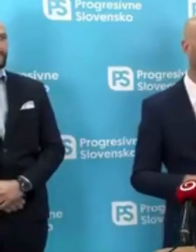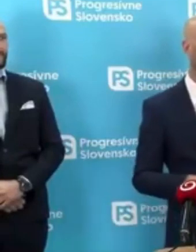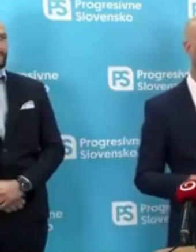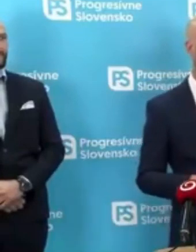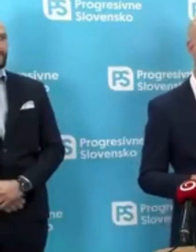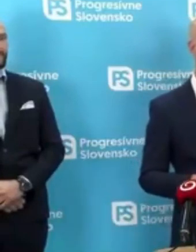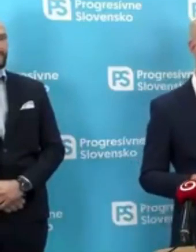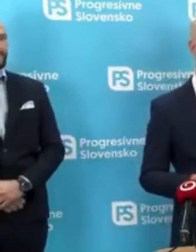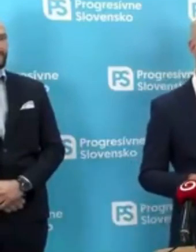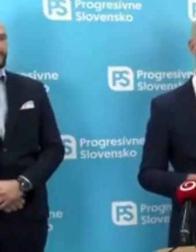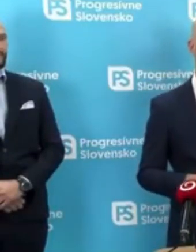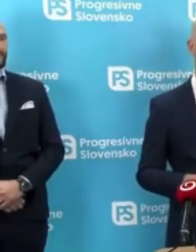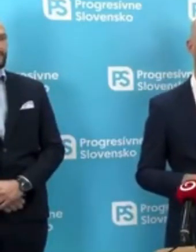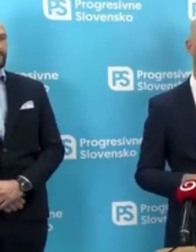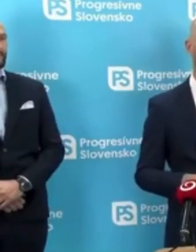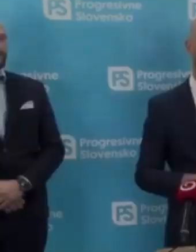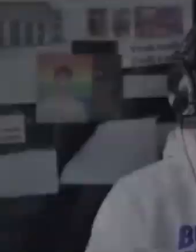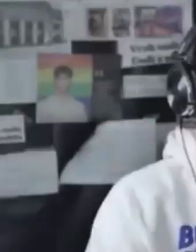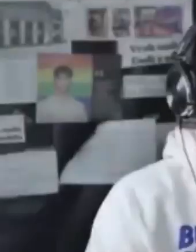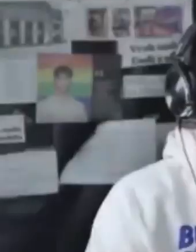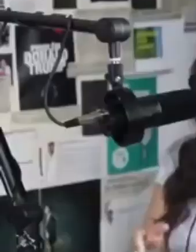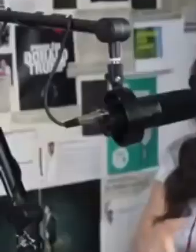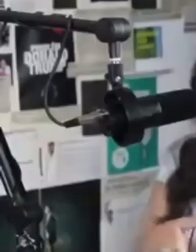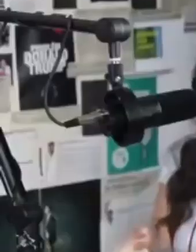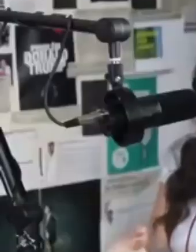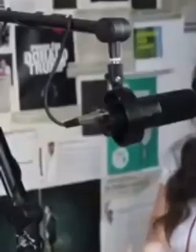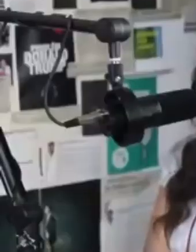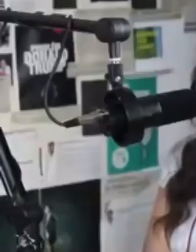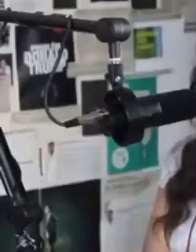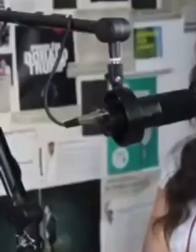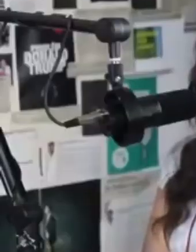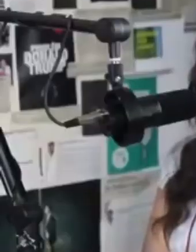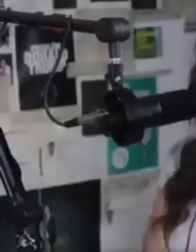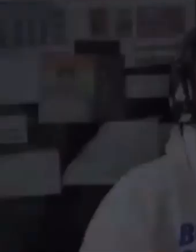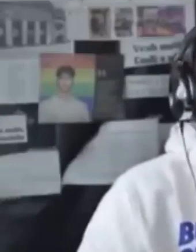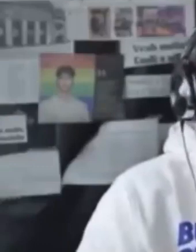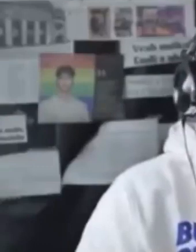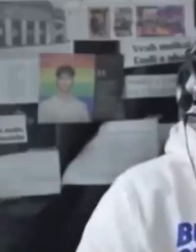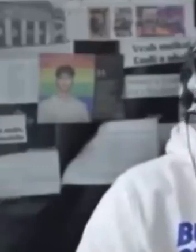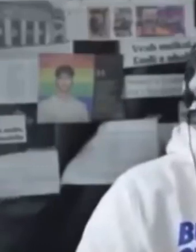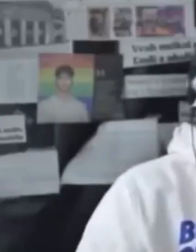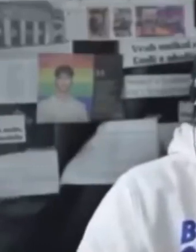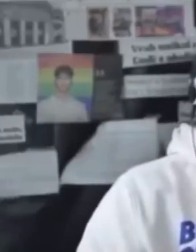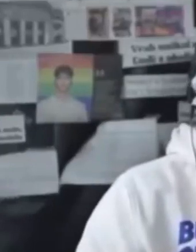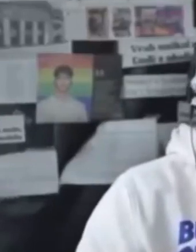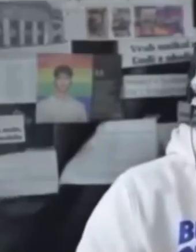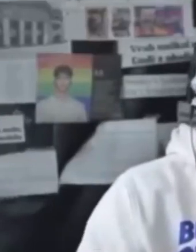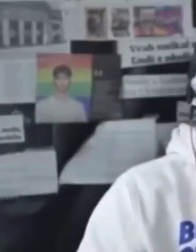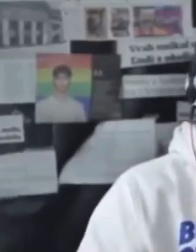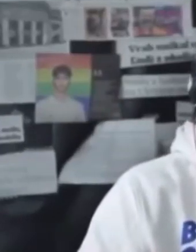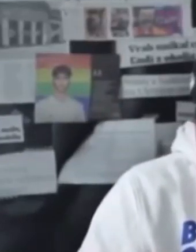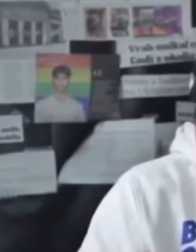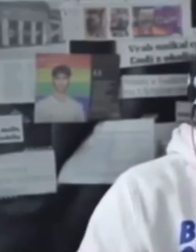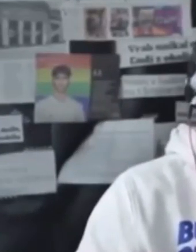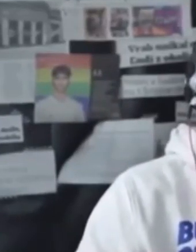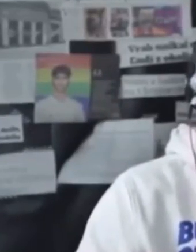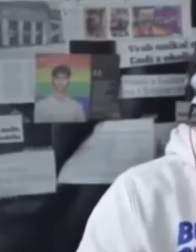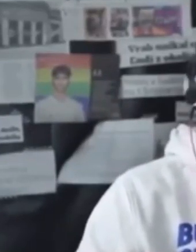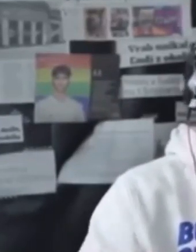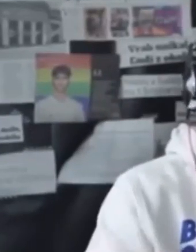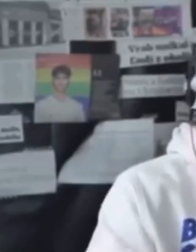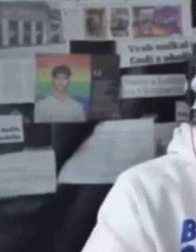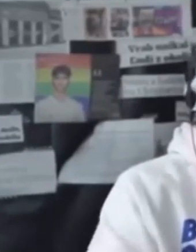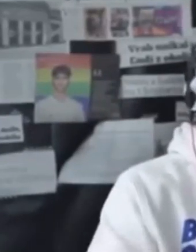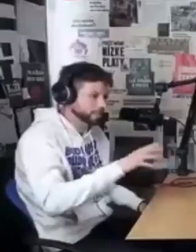podpredsedu Európskeho parlamentu zo Slovenska. No ako si sa dostal na ten Oxford? Ja mal som šťastie, reálne šťastie, že som